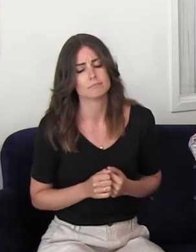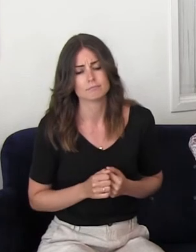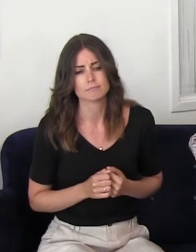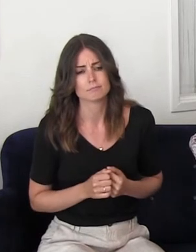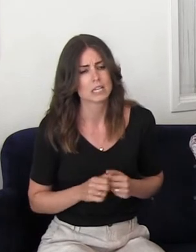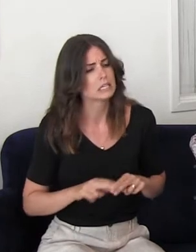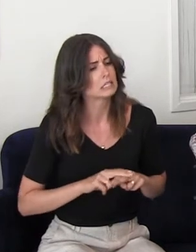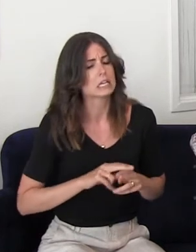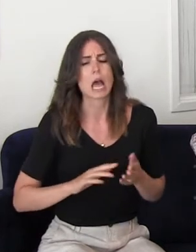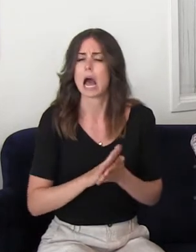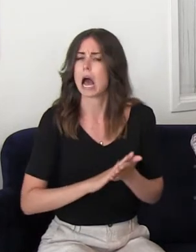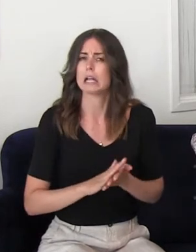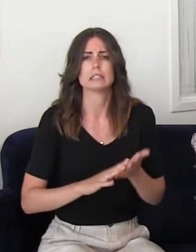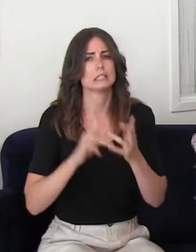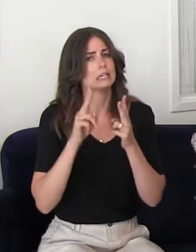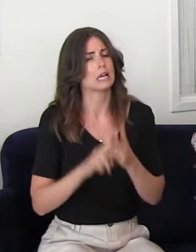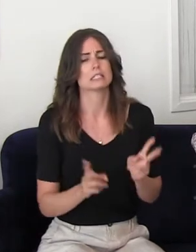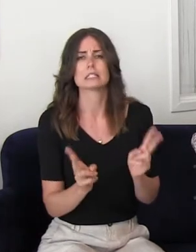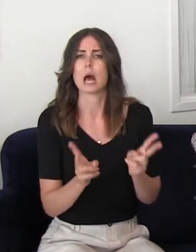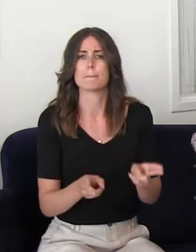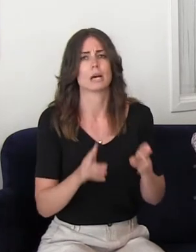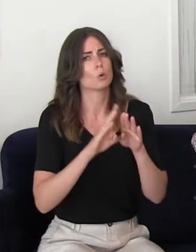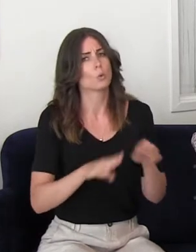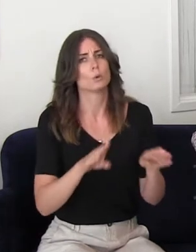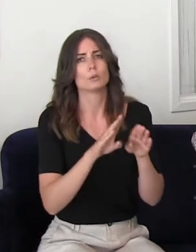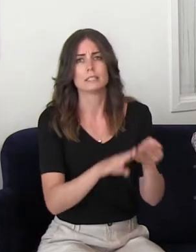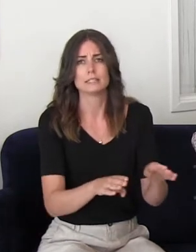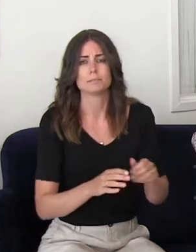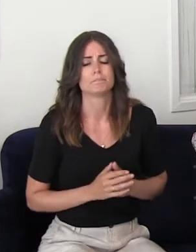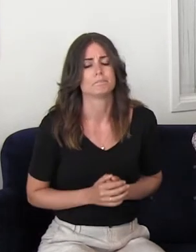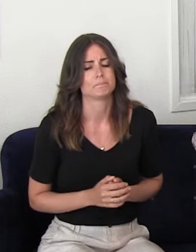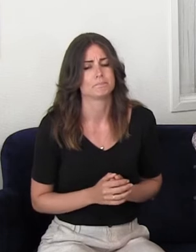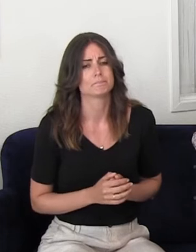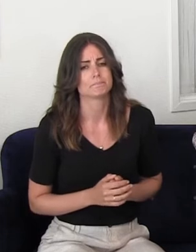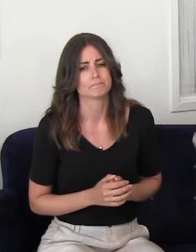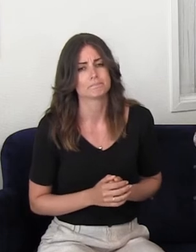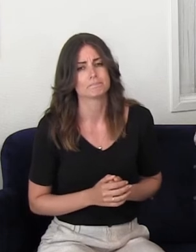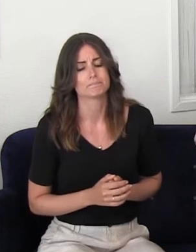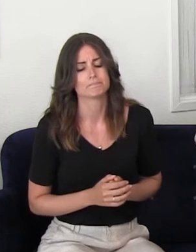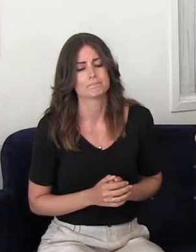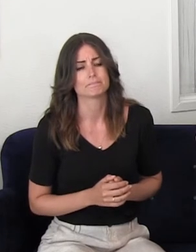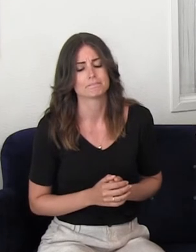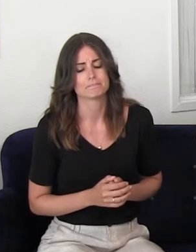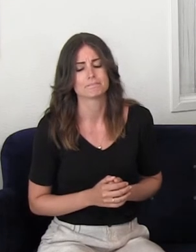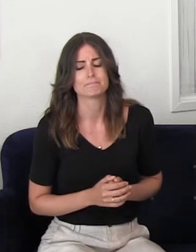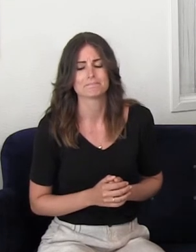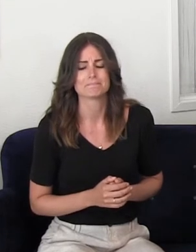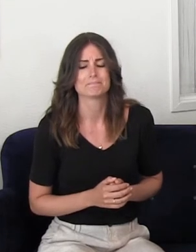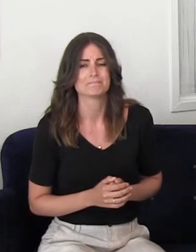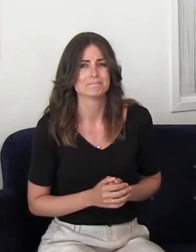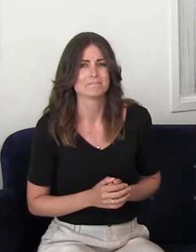en känns det aldrig mera som på kolonien.